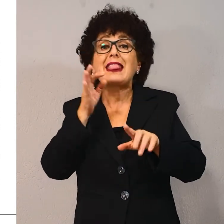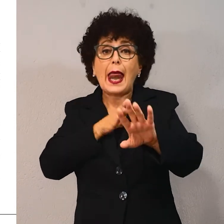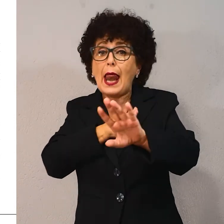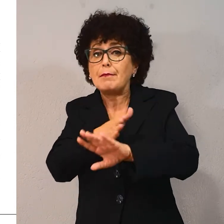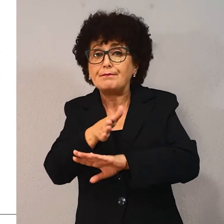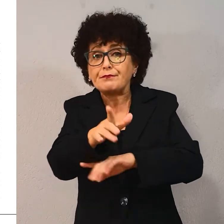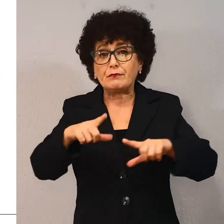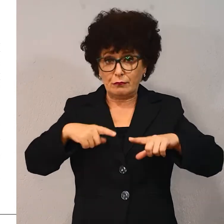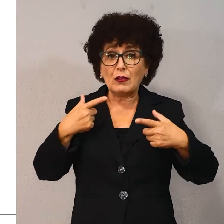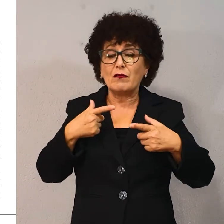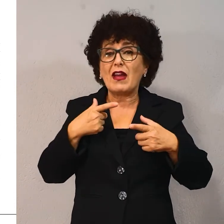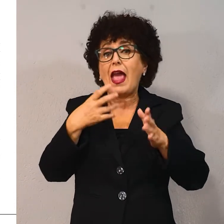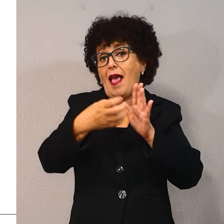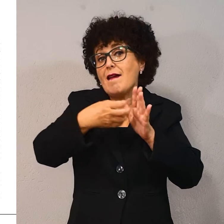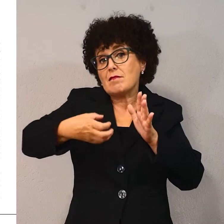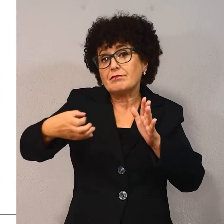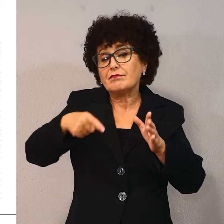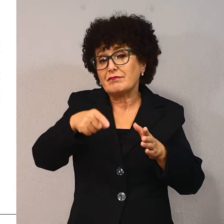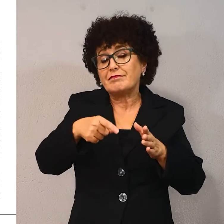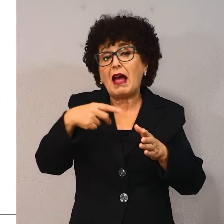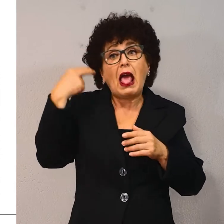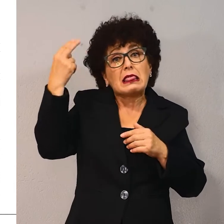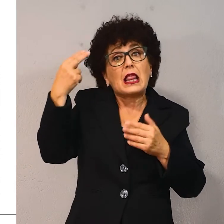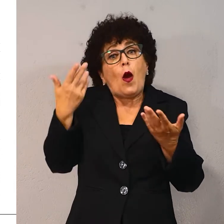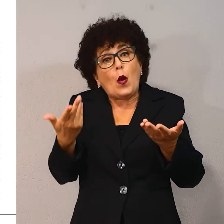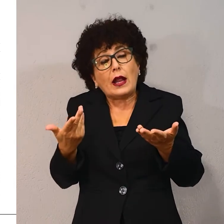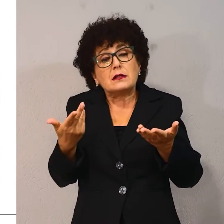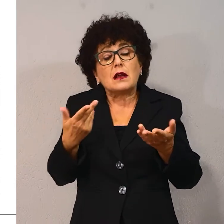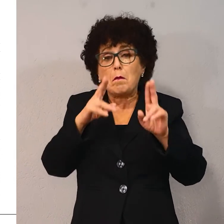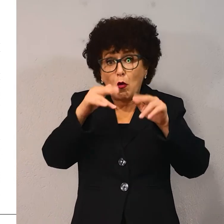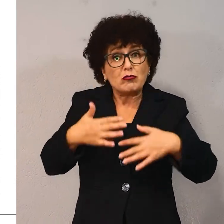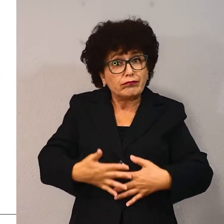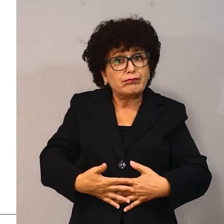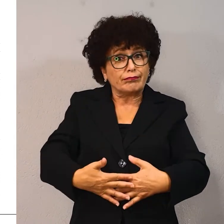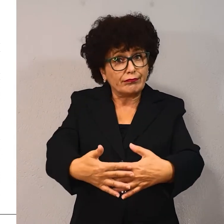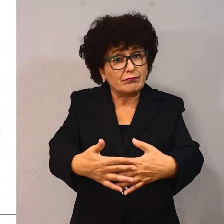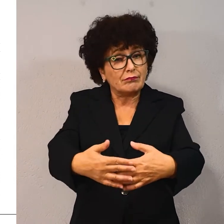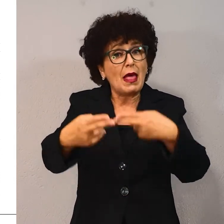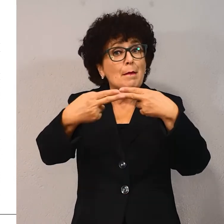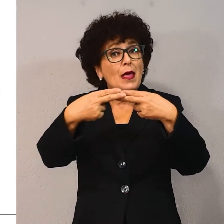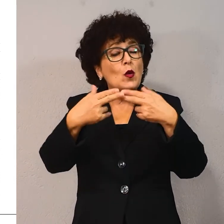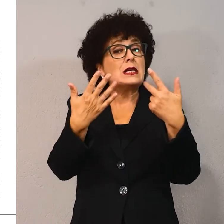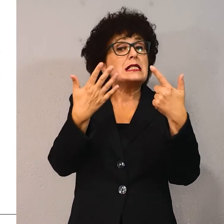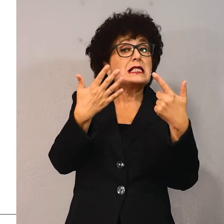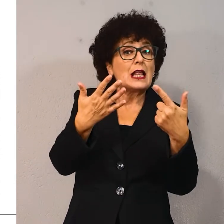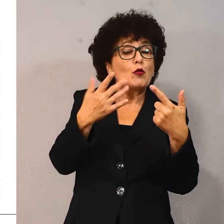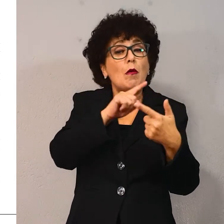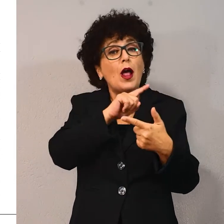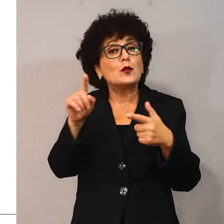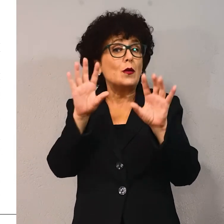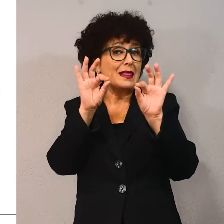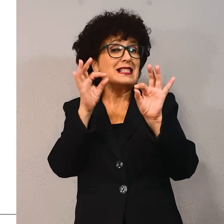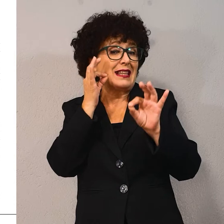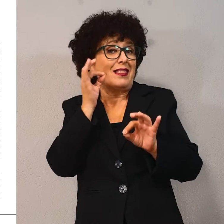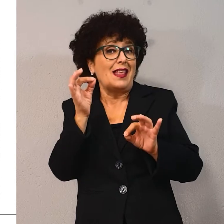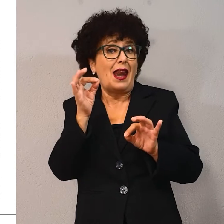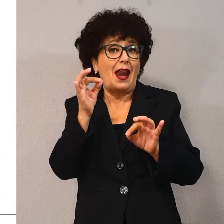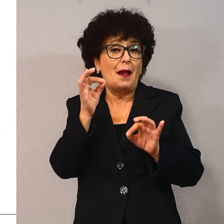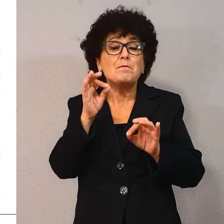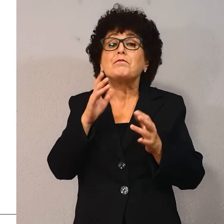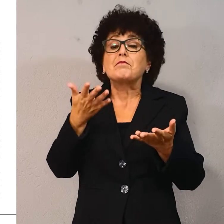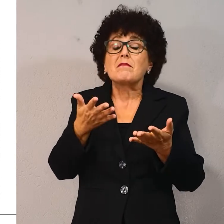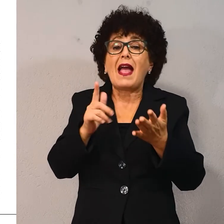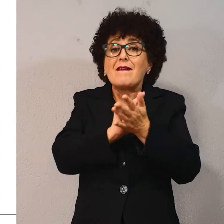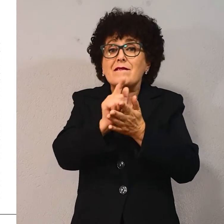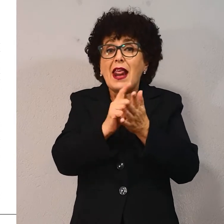значи дека периодот во кој теоретски може да се забремени е меѓу 7 до 10 ден,